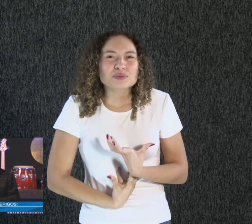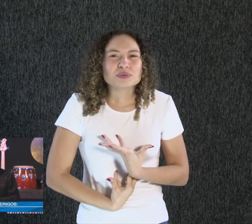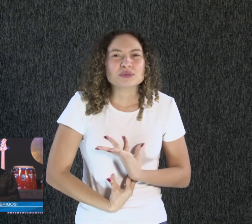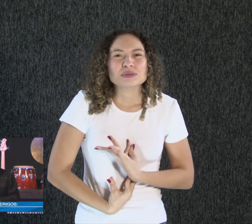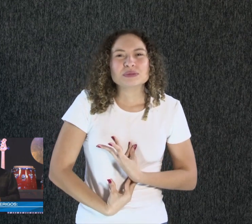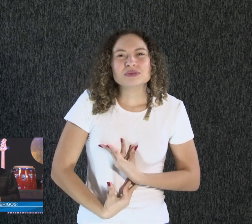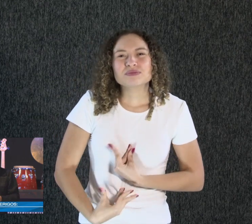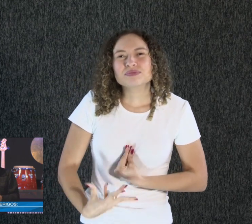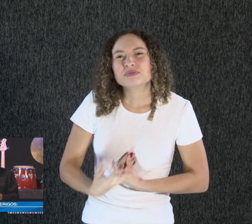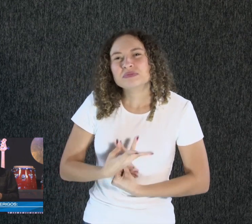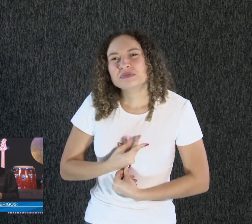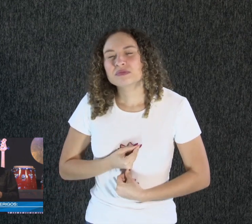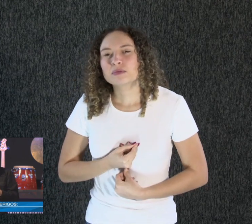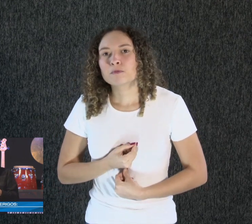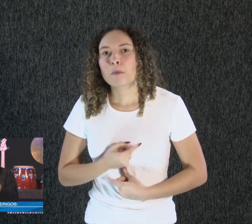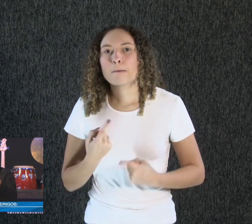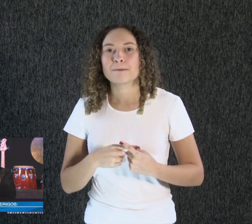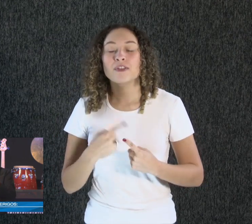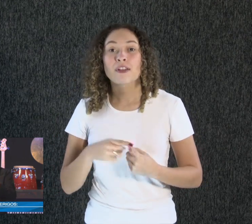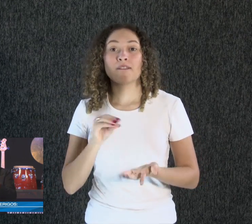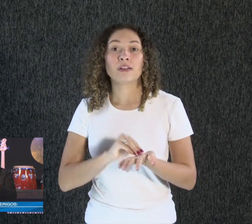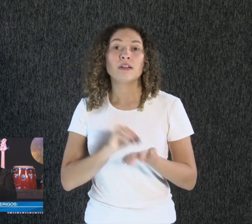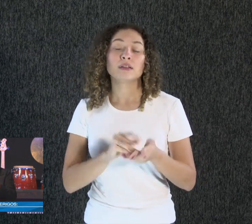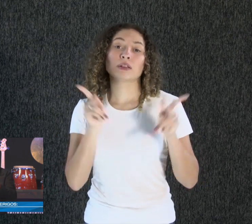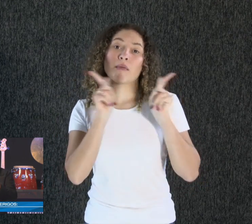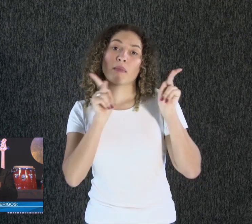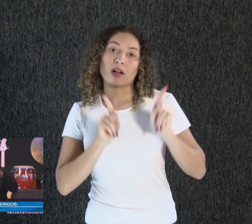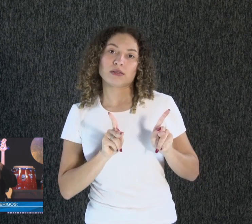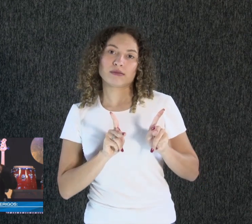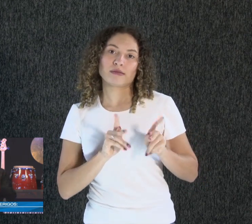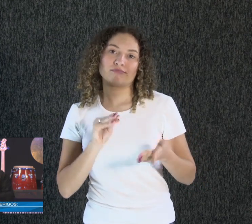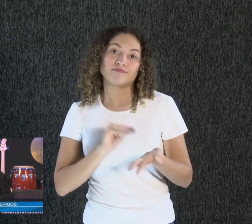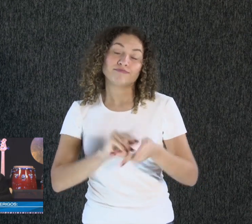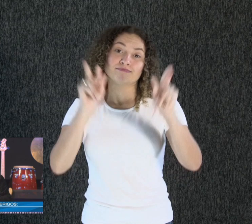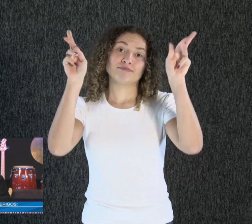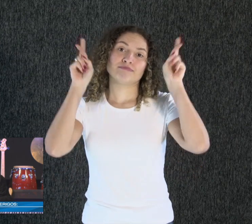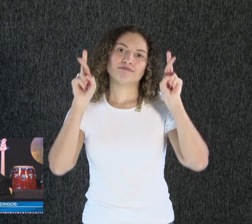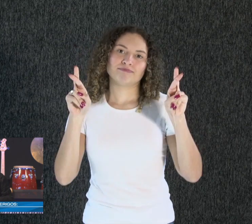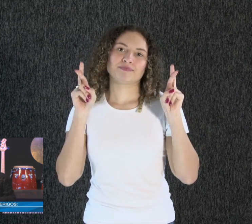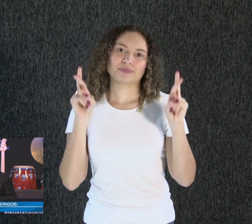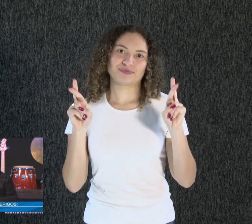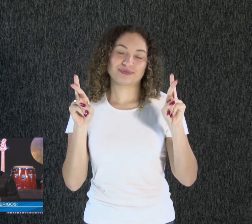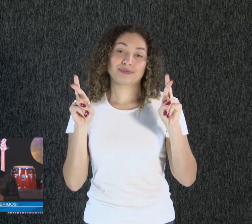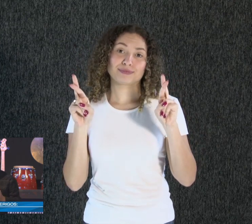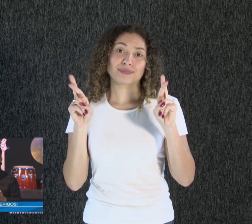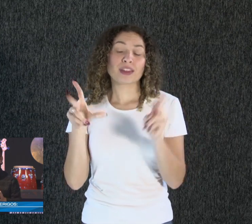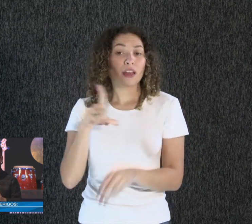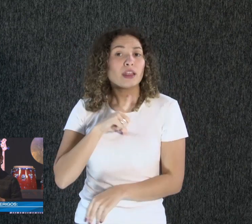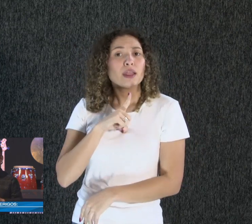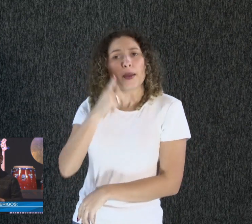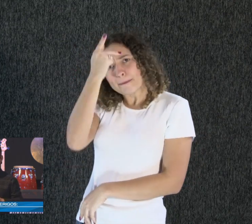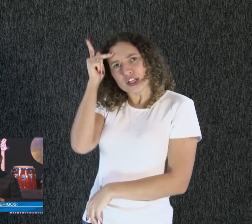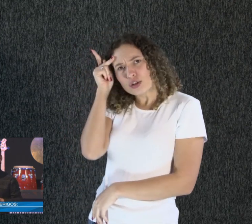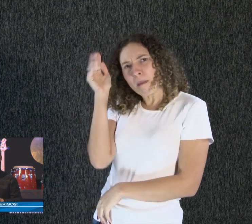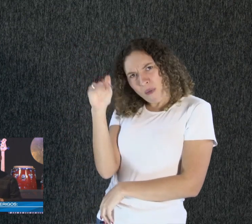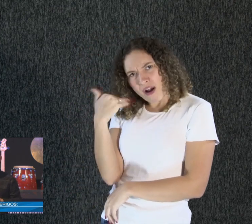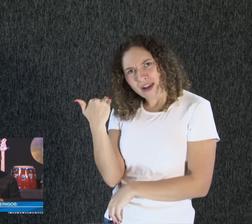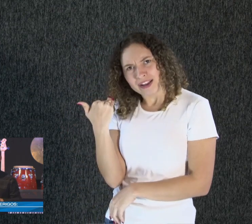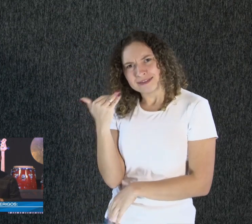alegria. Estão morrendo pela falta de paz e de esperança. Tem gente morrendo.